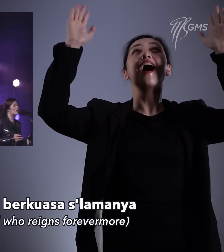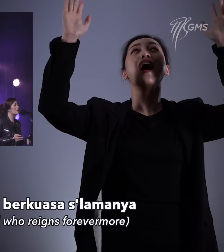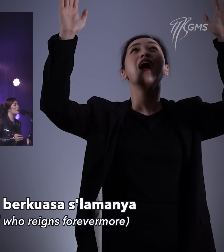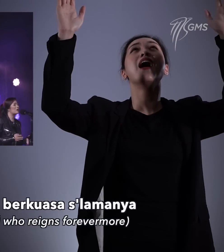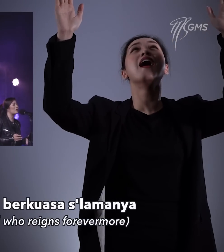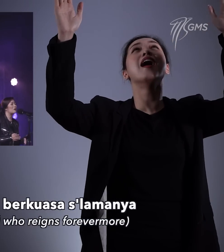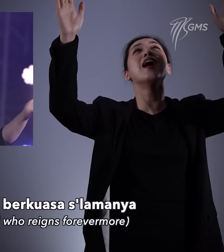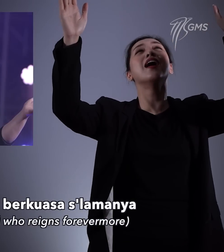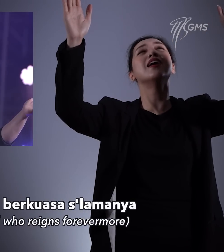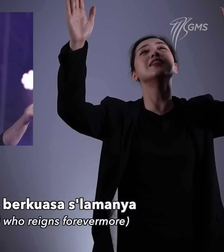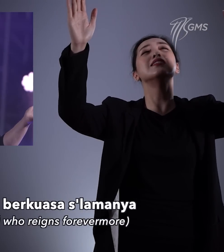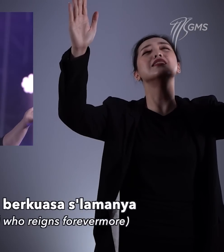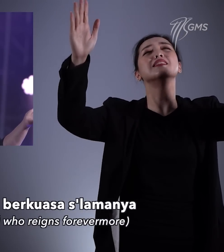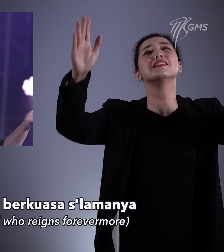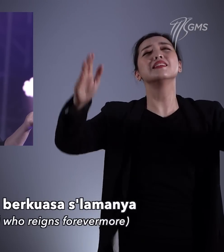Haleluya.